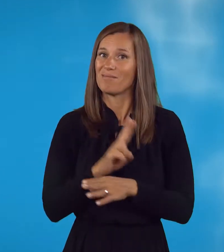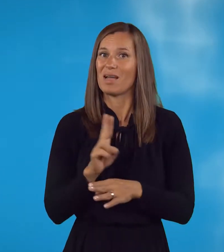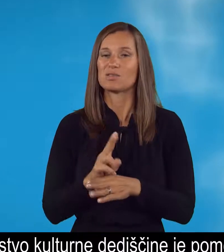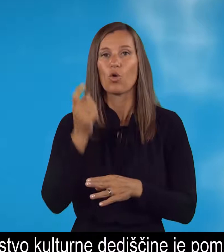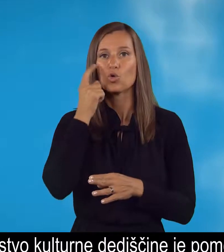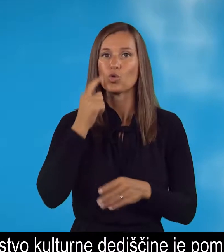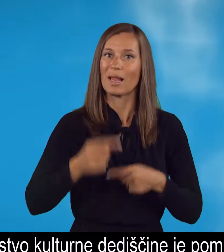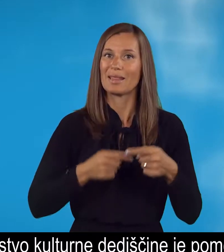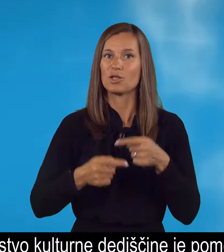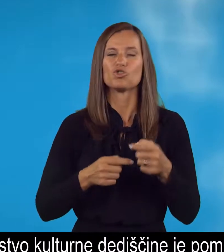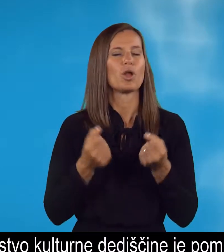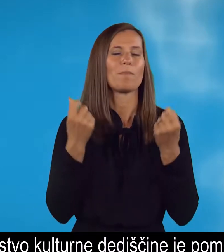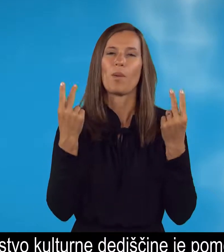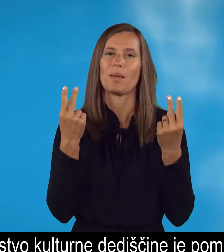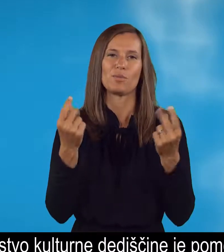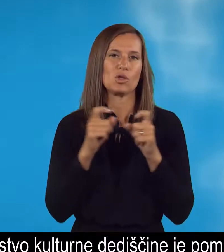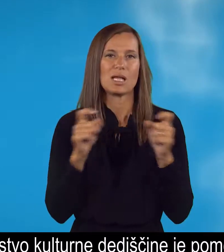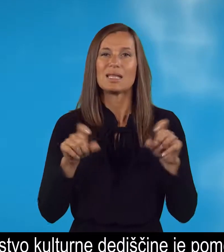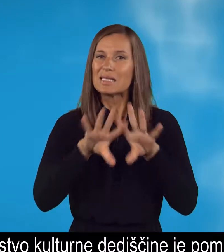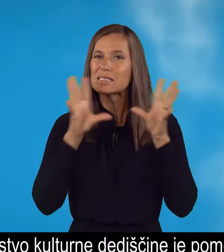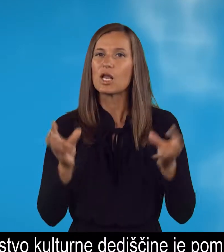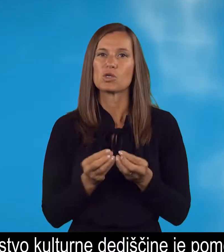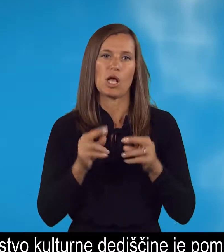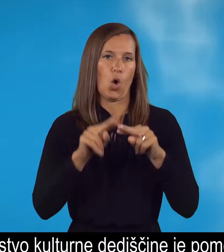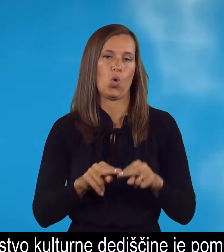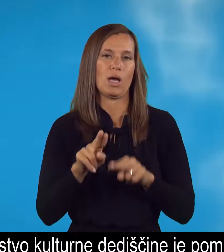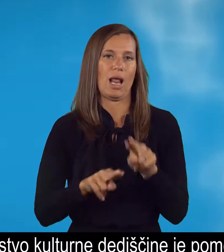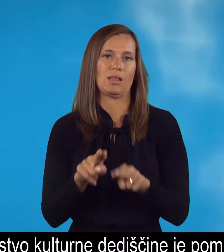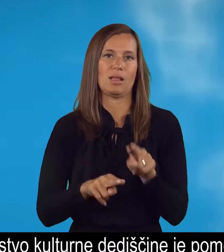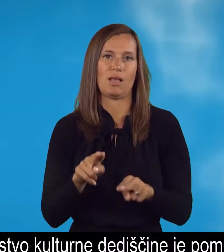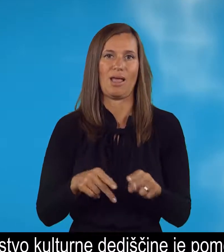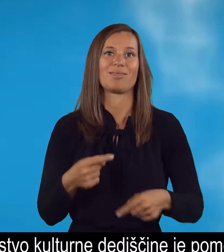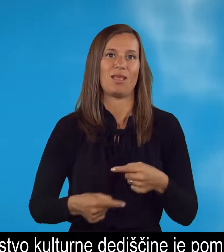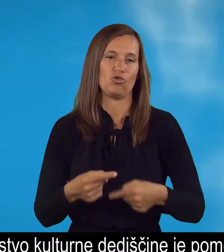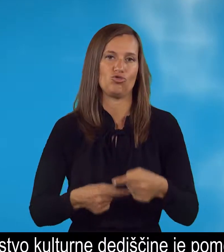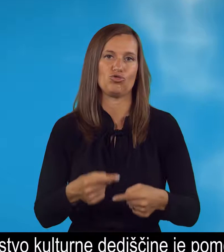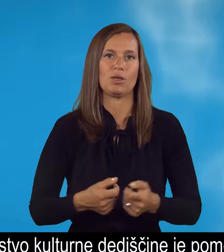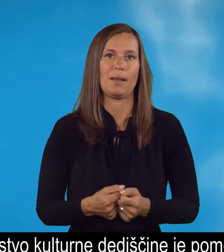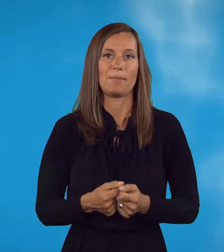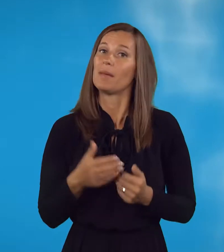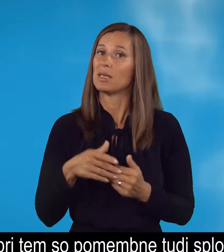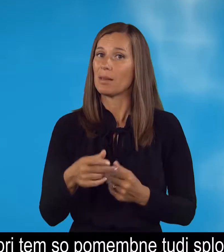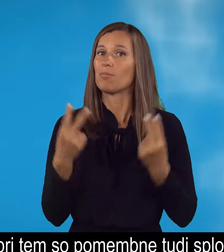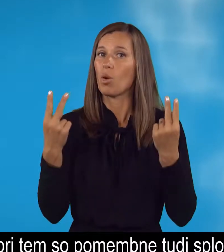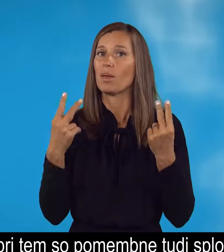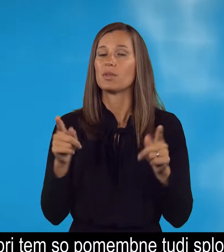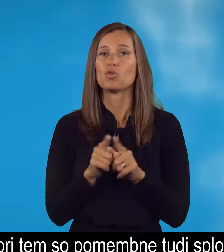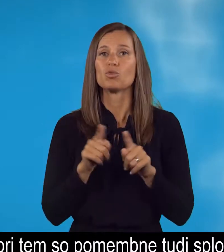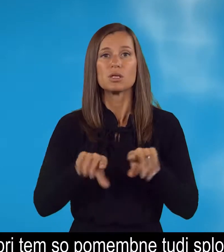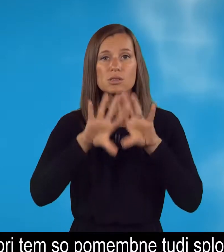Varstvo kulturne dediščine je pomembno zaradi celostnega ohranjanja dediščine. Pri tem so pomembne tudi